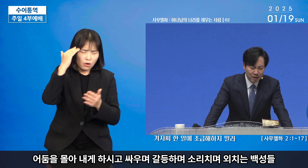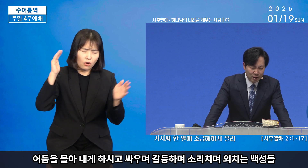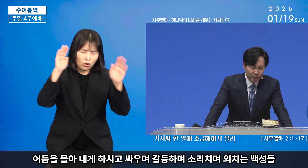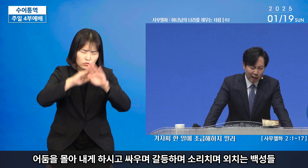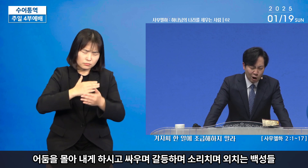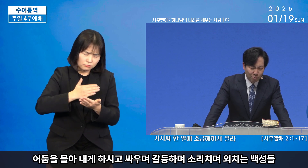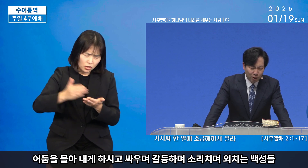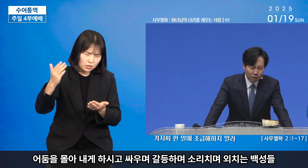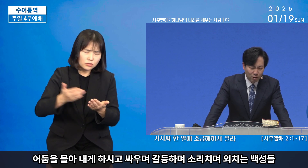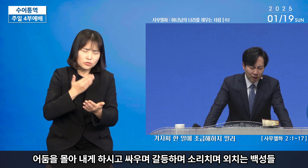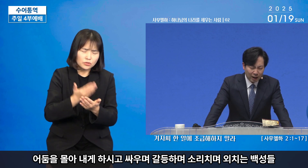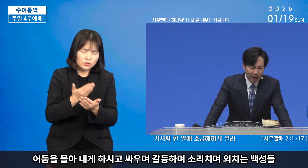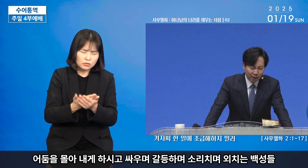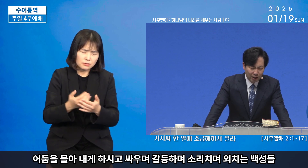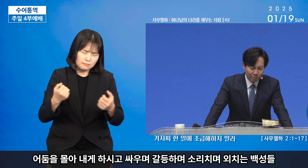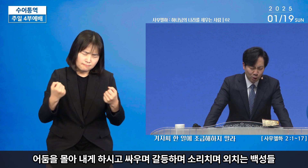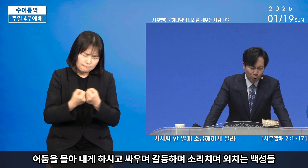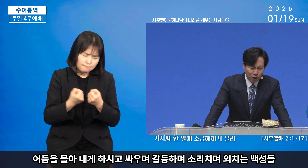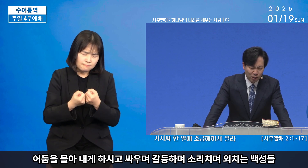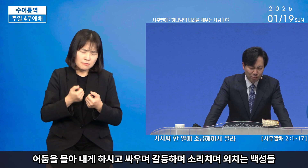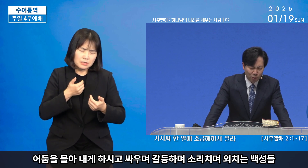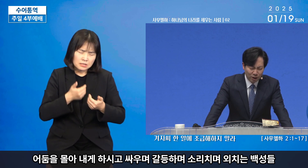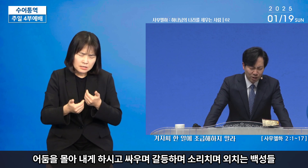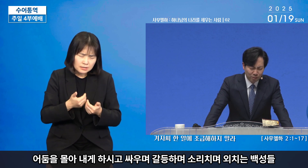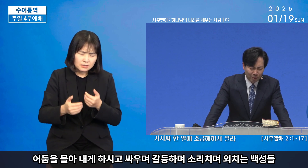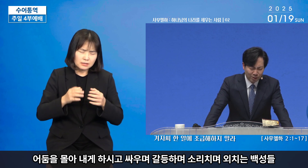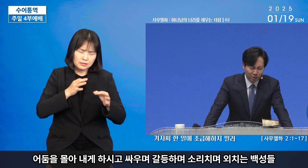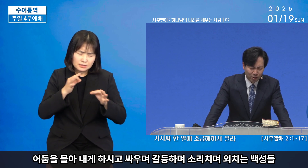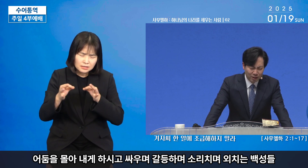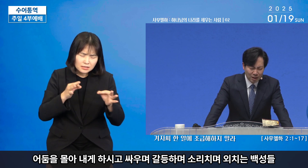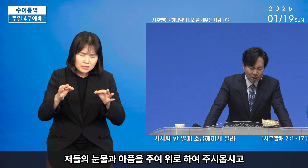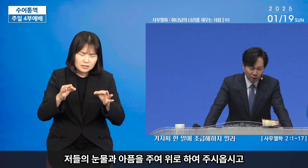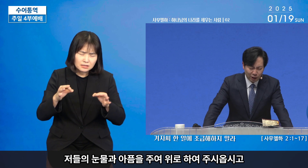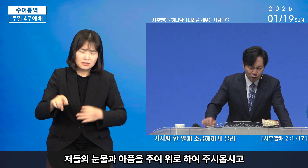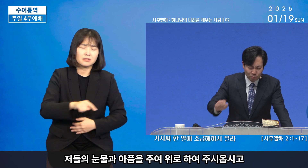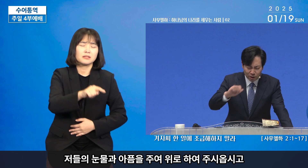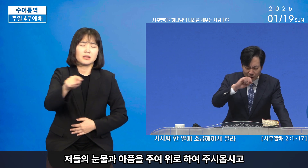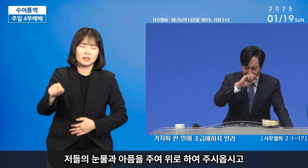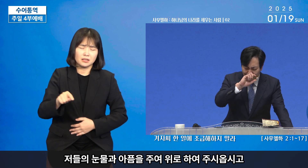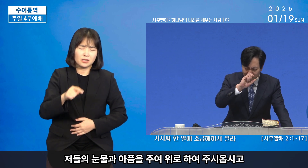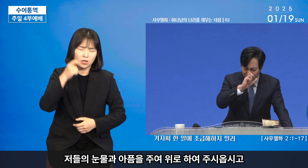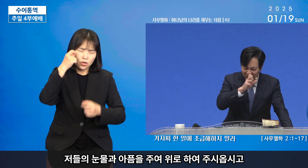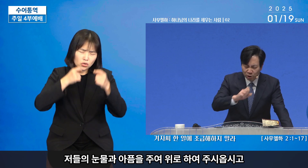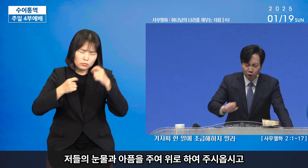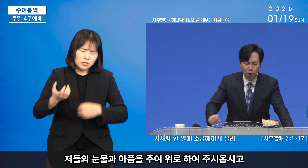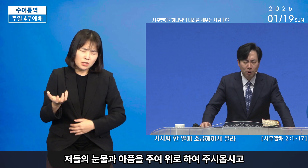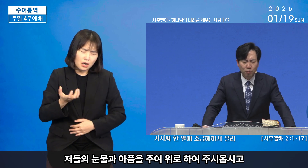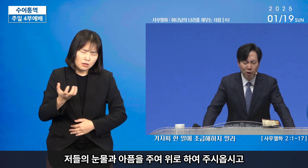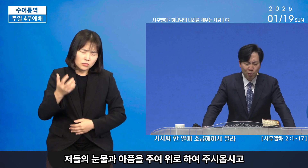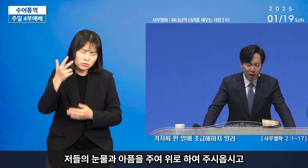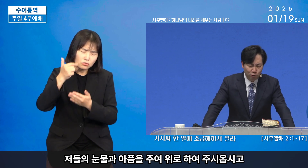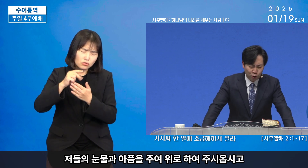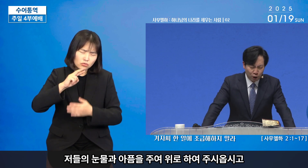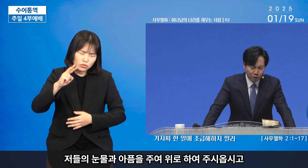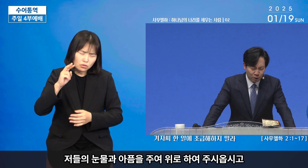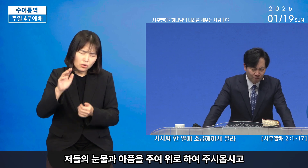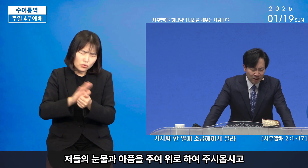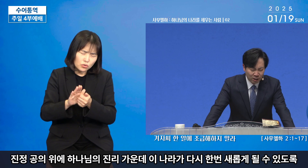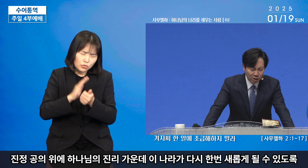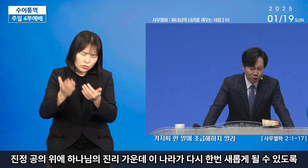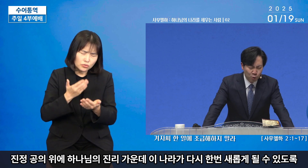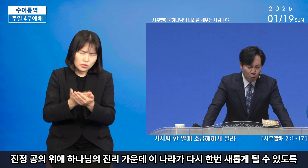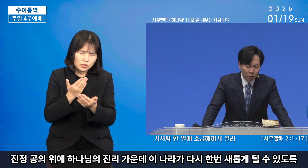하시고 싸우며 갈등하며 소리치며 외치는 백성들, 저들의 눈물과 아픔을 주여 위로하여